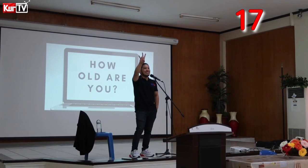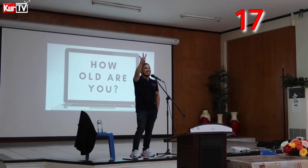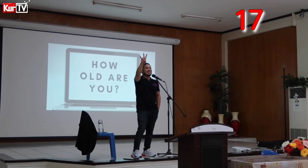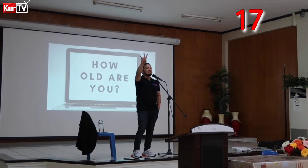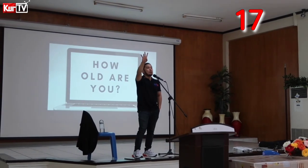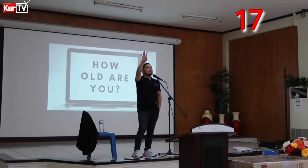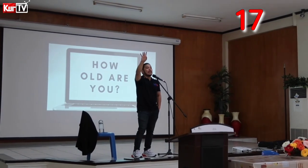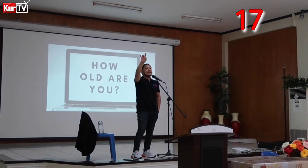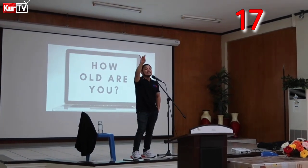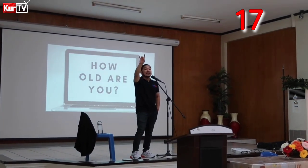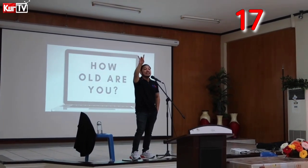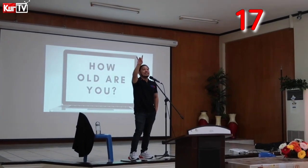17. 18.